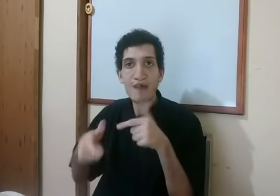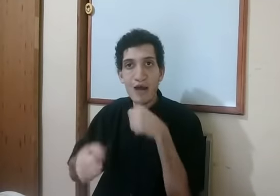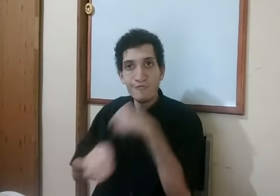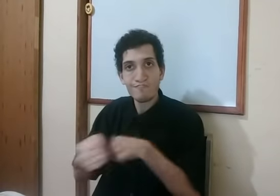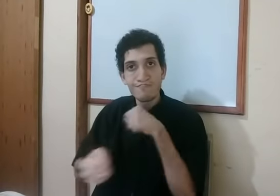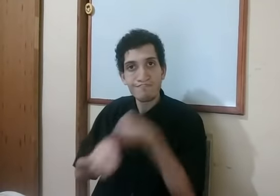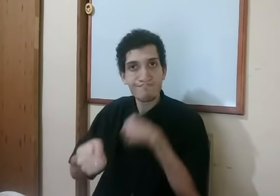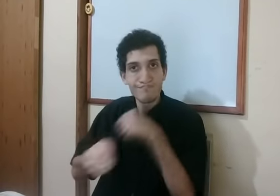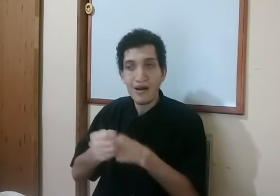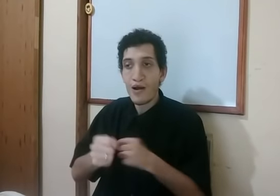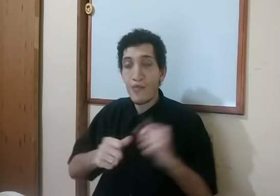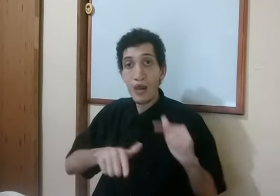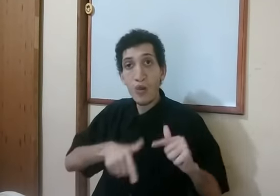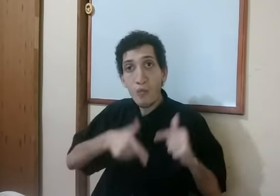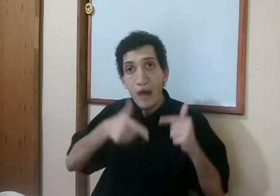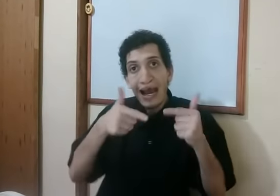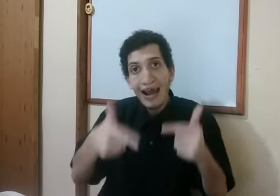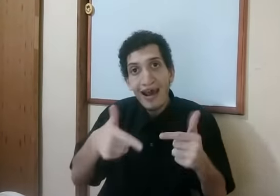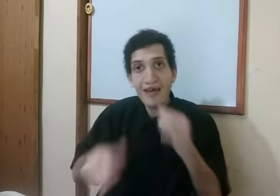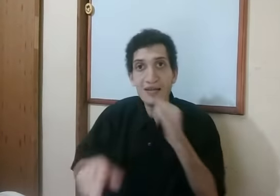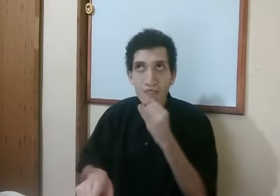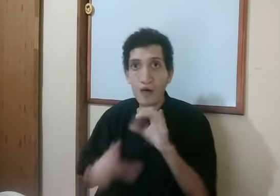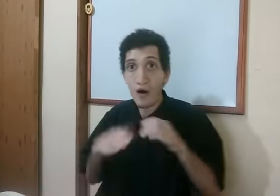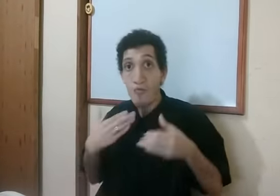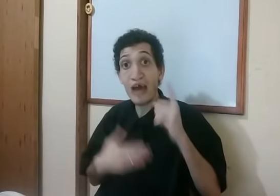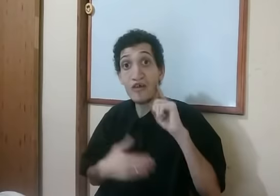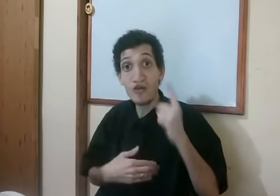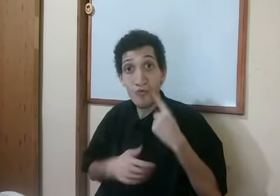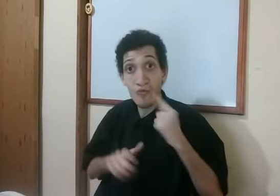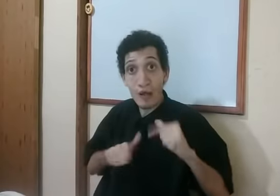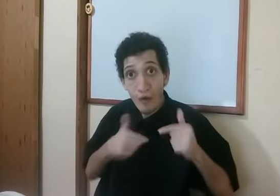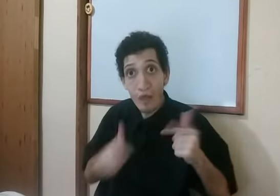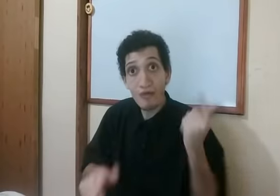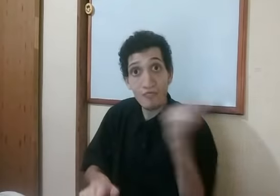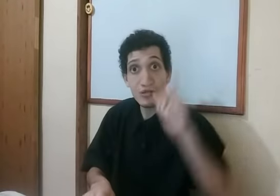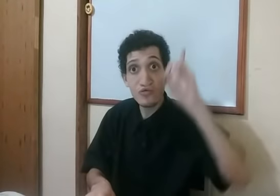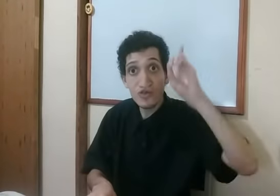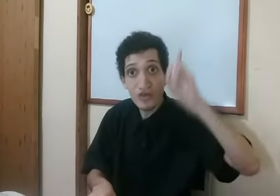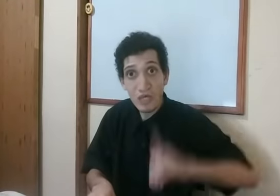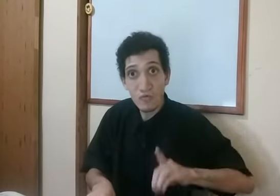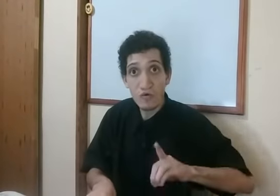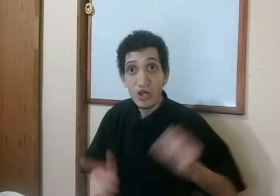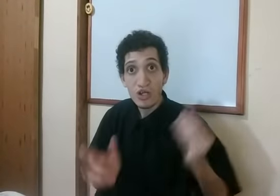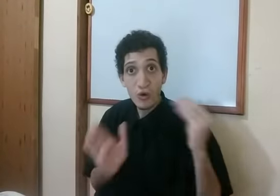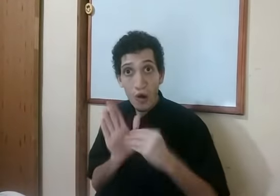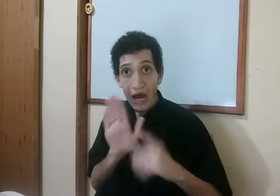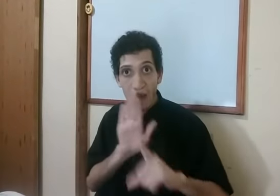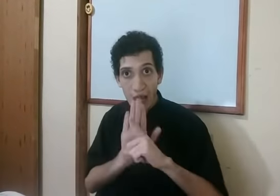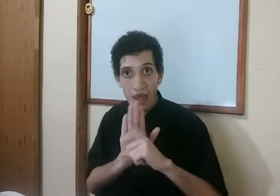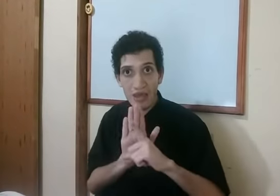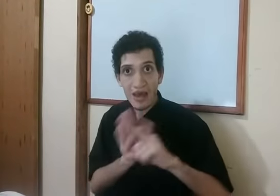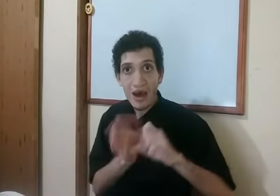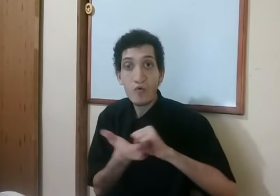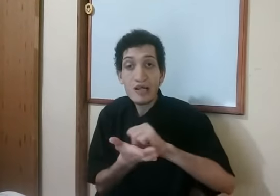trabalho. Tem lutar, exemplo, a unidade de ensino tá lutando pra conseguir o direito de colocar na lei o